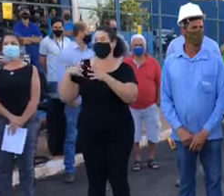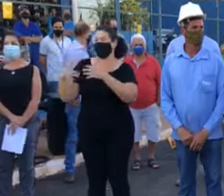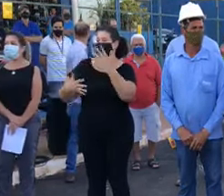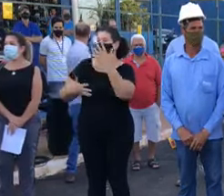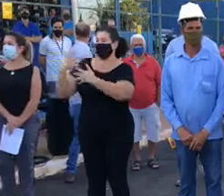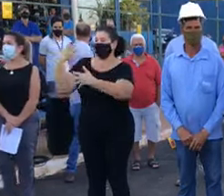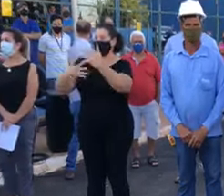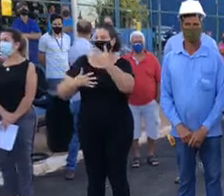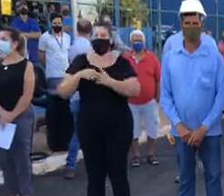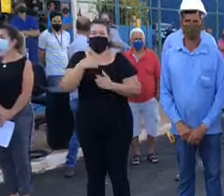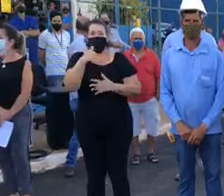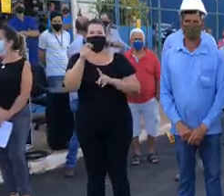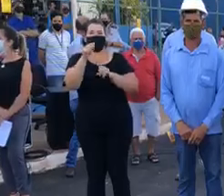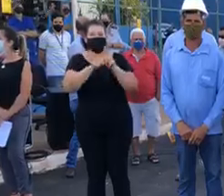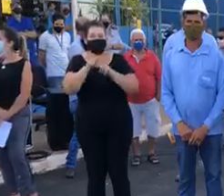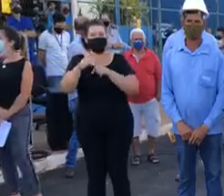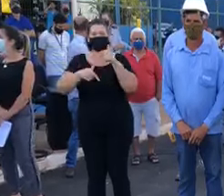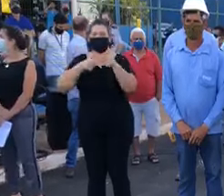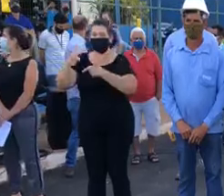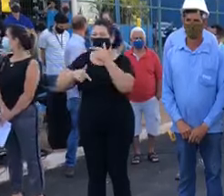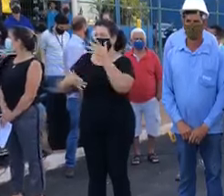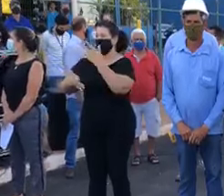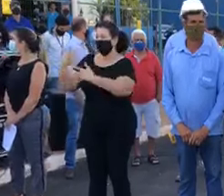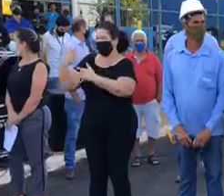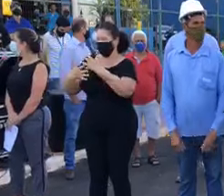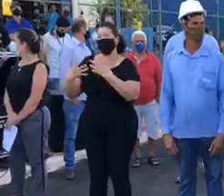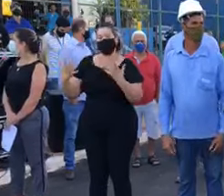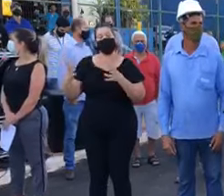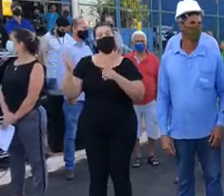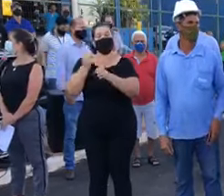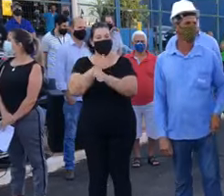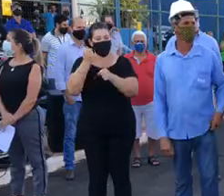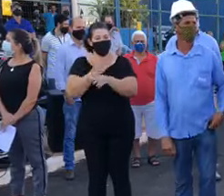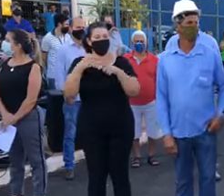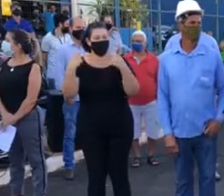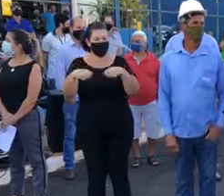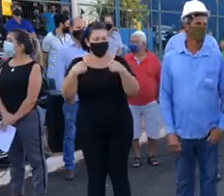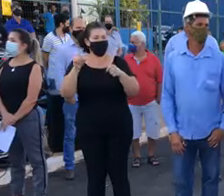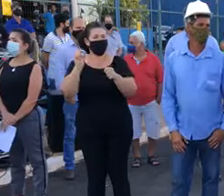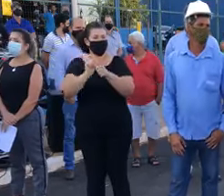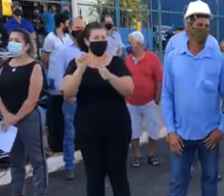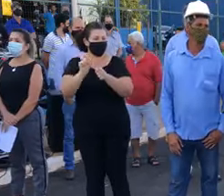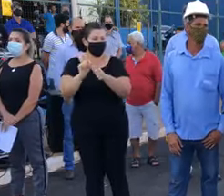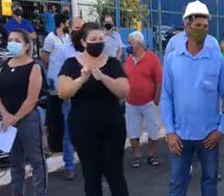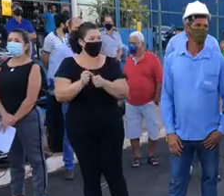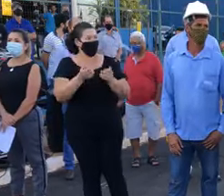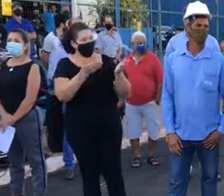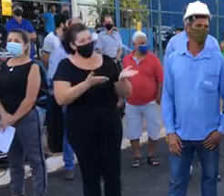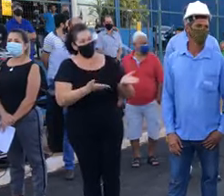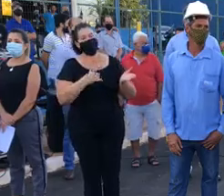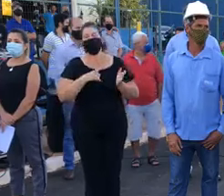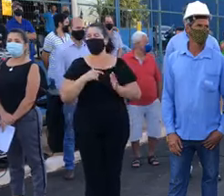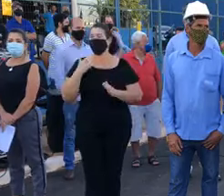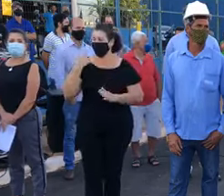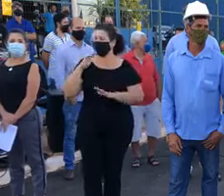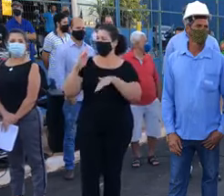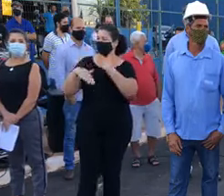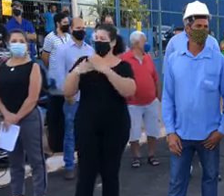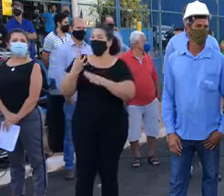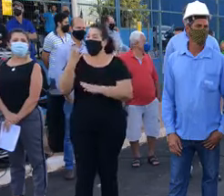temos aqui durante 11 meses, mas a obra era necessária. E vocês adiantaram no